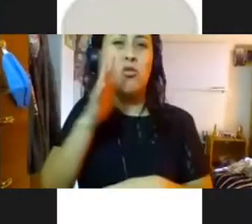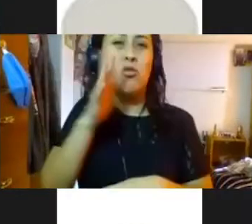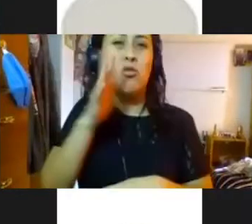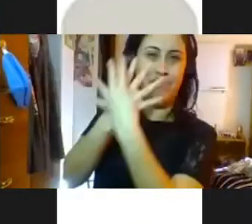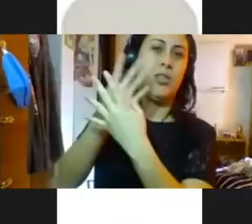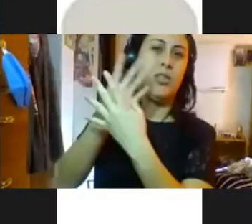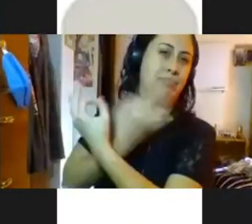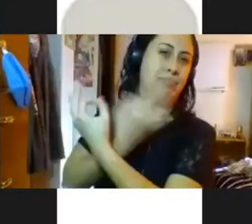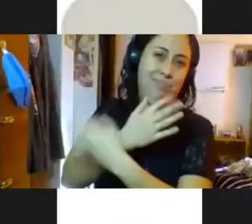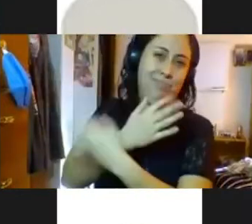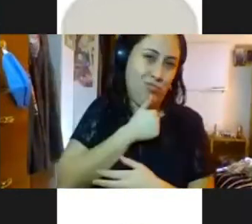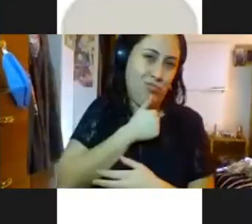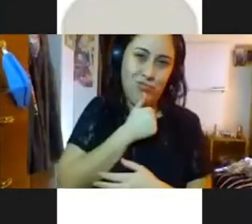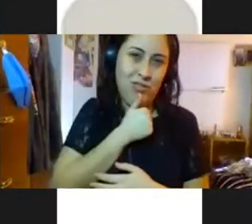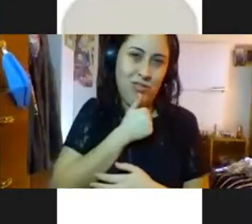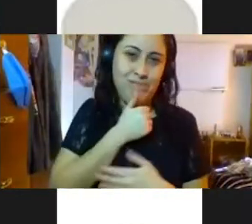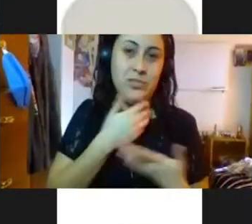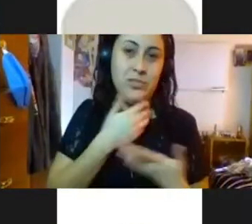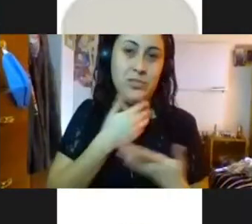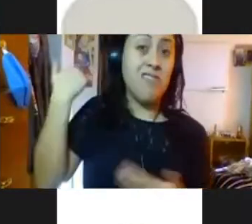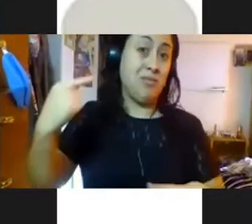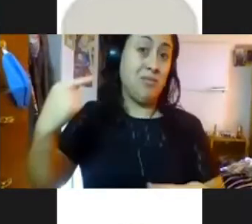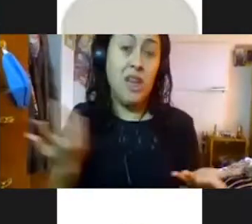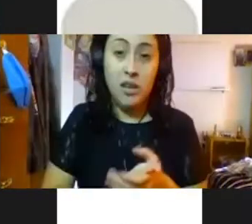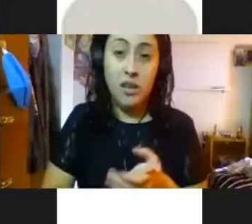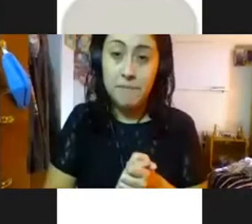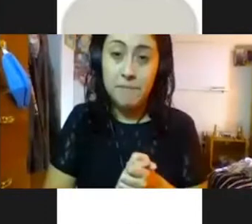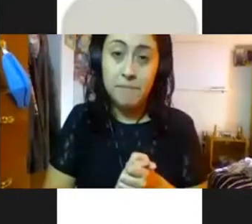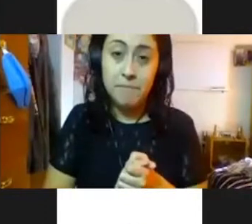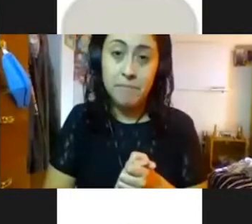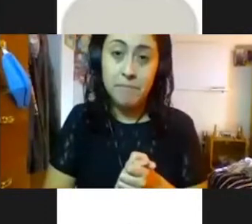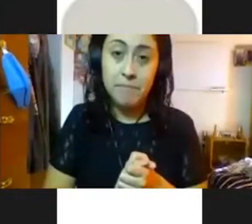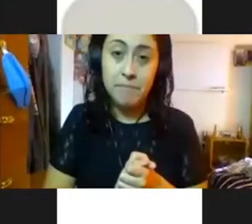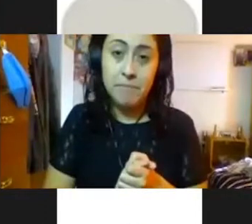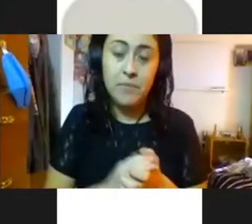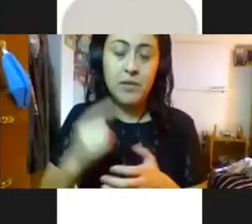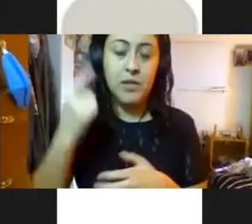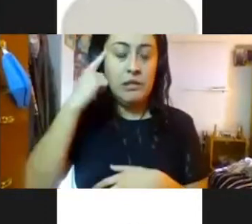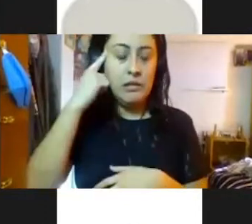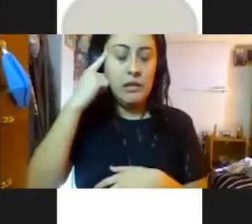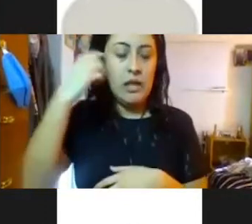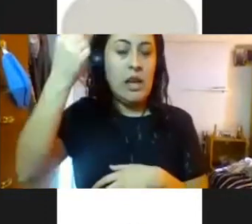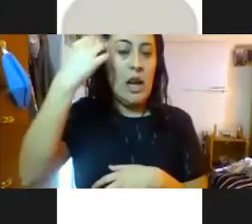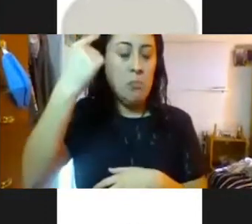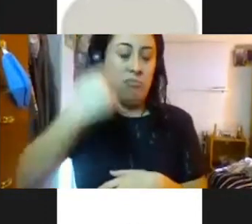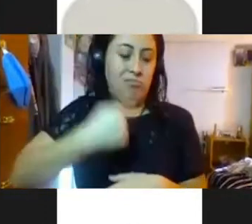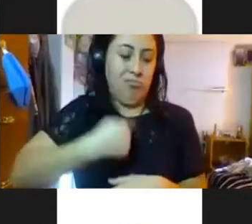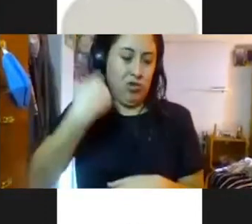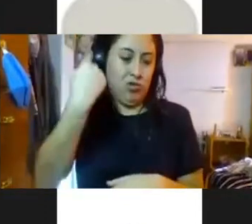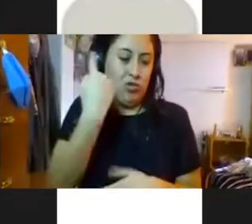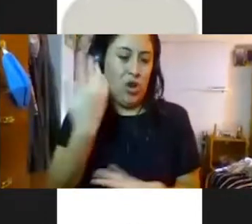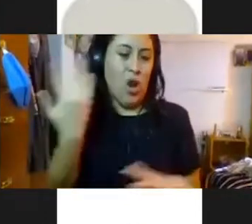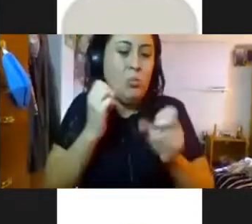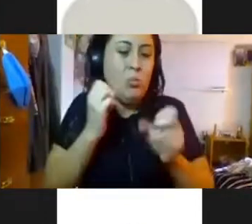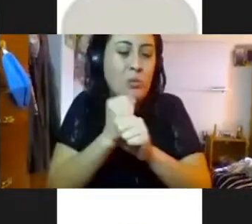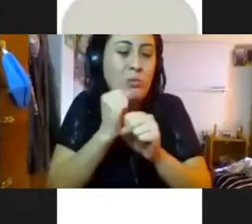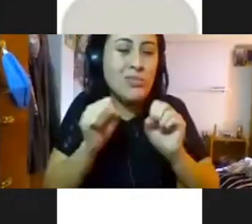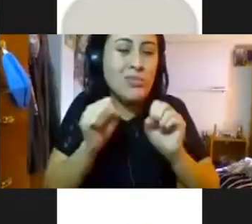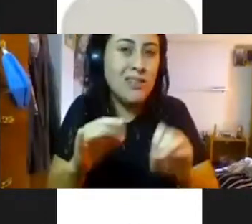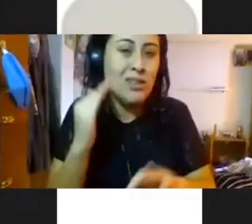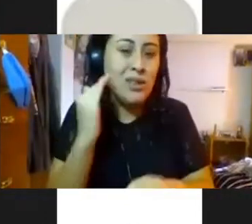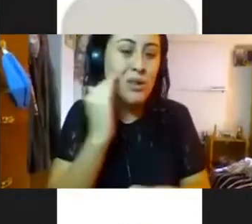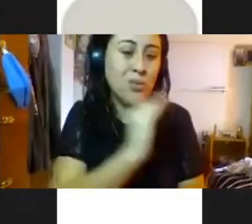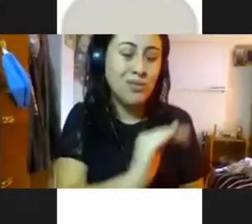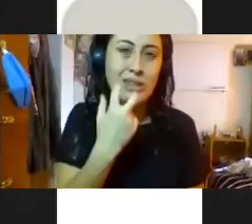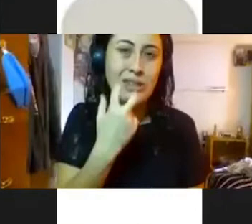que al tener que tener un desarrollo de autocapacitación, que es también lo que más pasa en las escuelas de lenguaje,